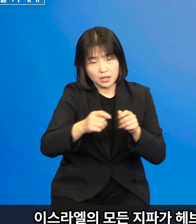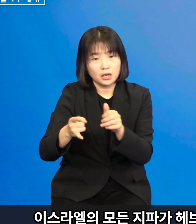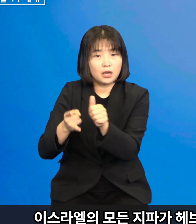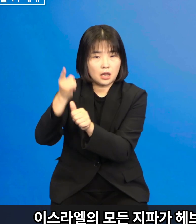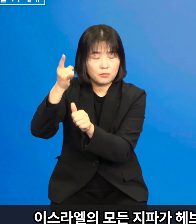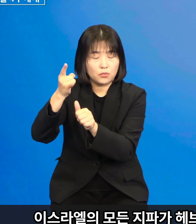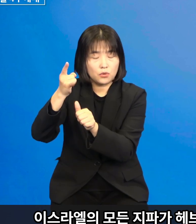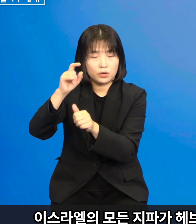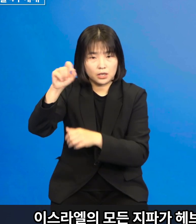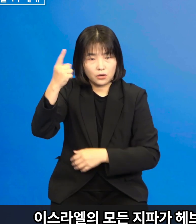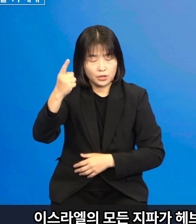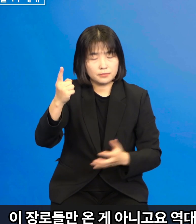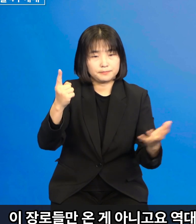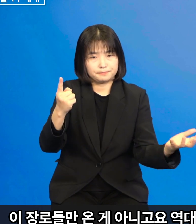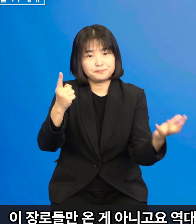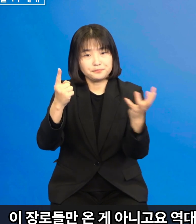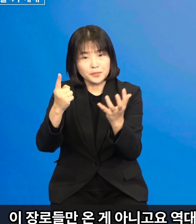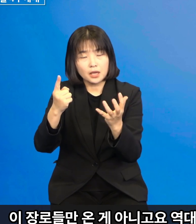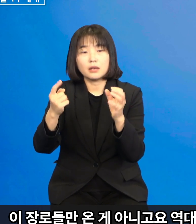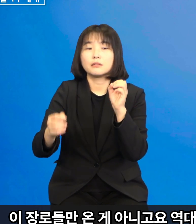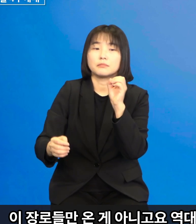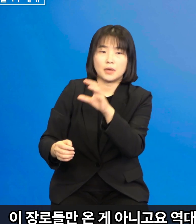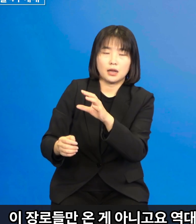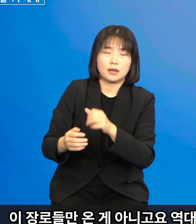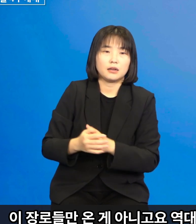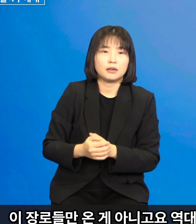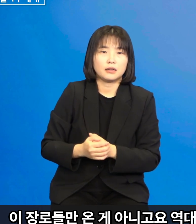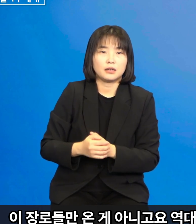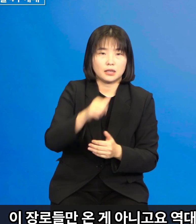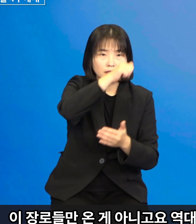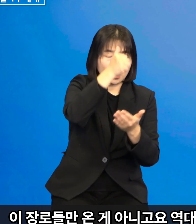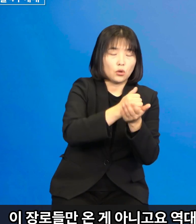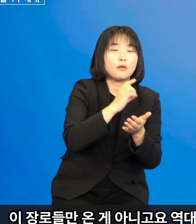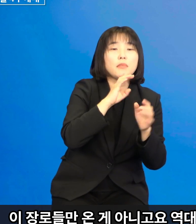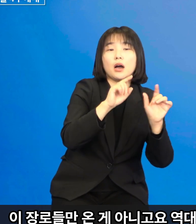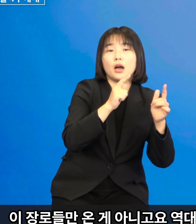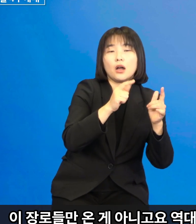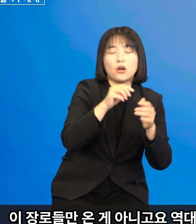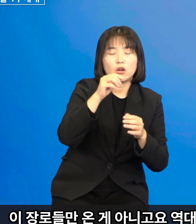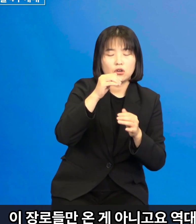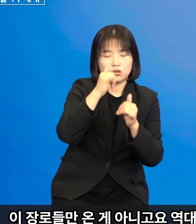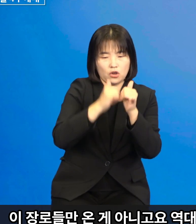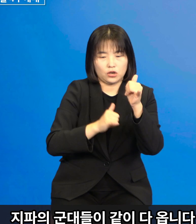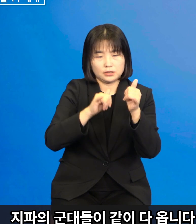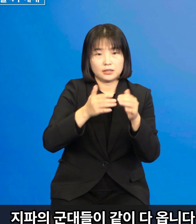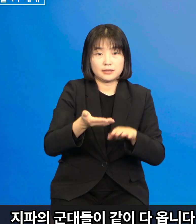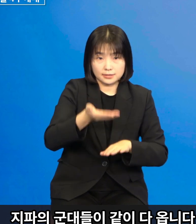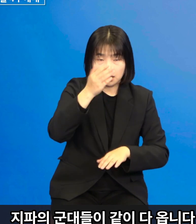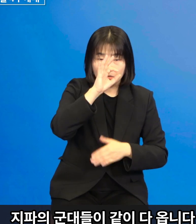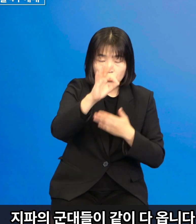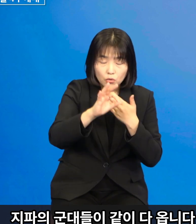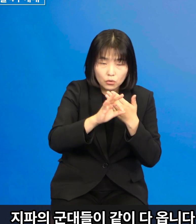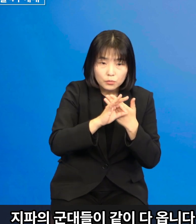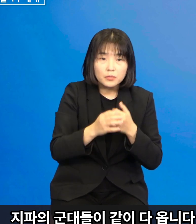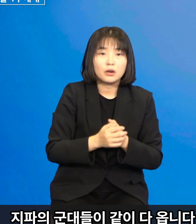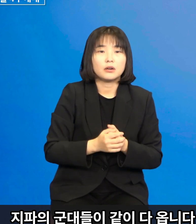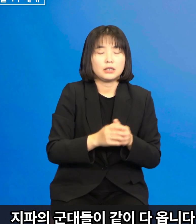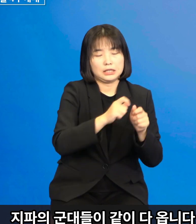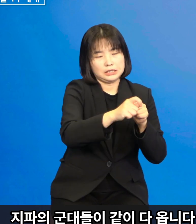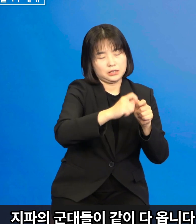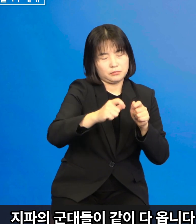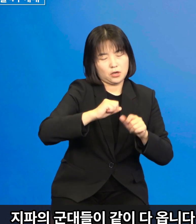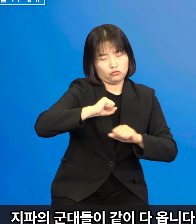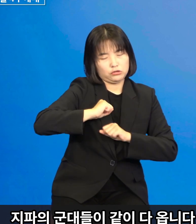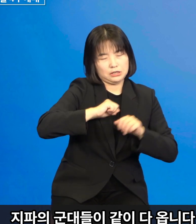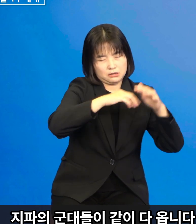다윗을 찾아가서 말하였다. 이 장로들만 온 게 아니고요, 역대상을 읽어보면 비슷한 이야기 나오는데 지파의 군대들이 같이 다